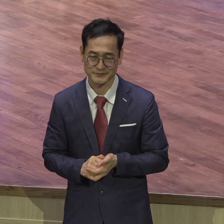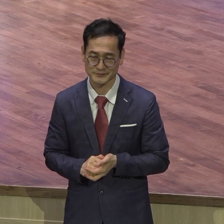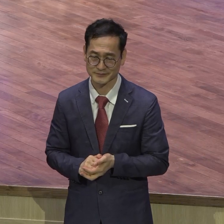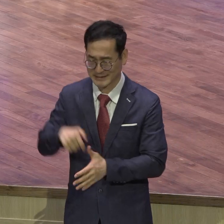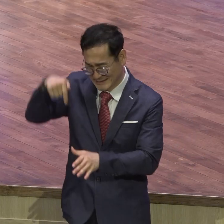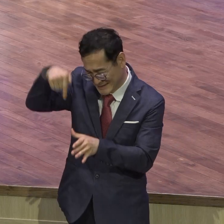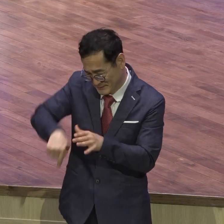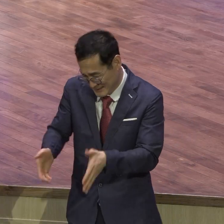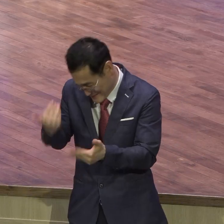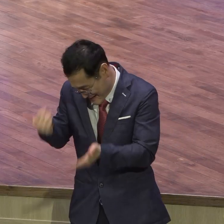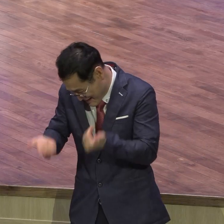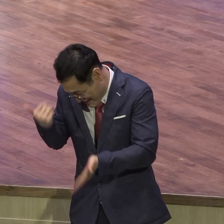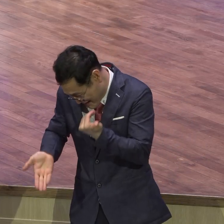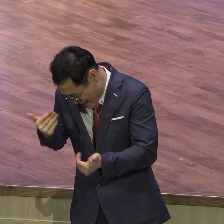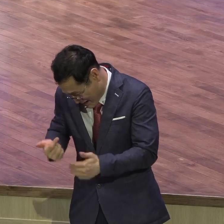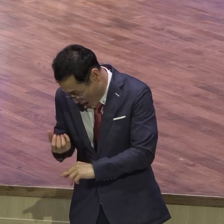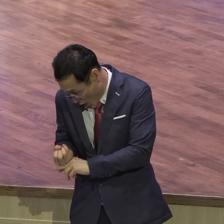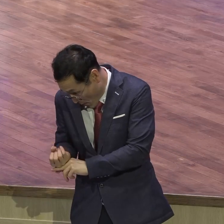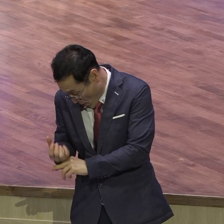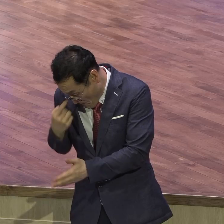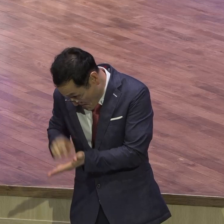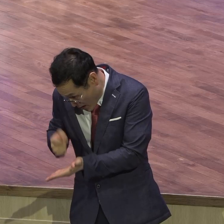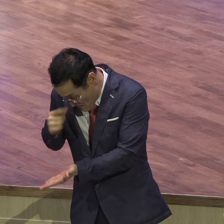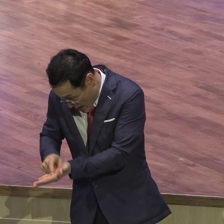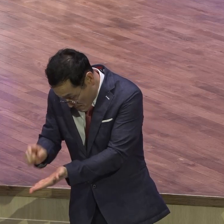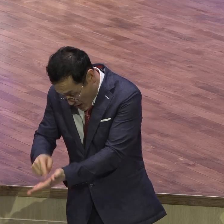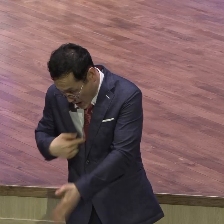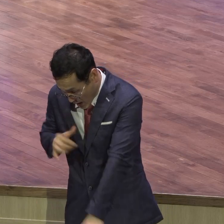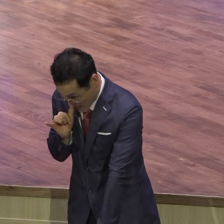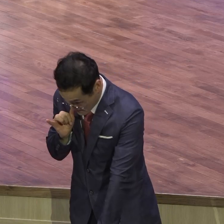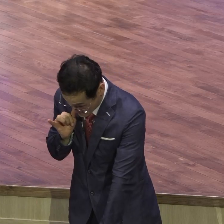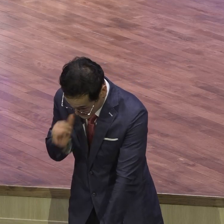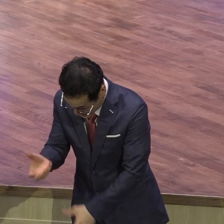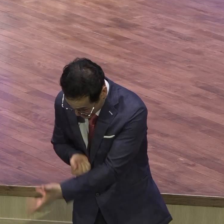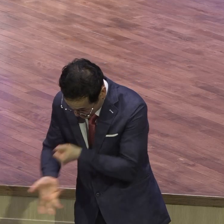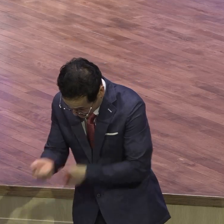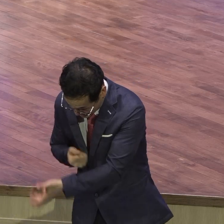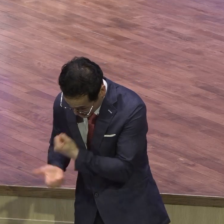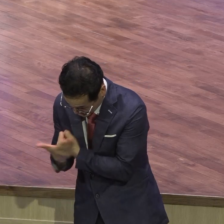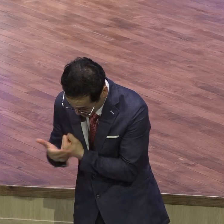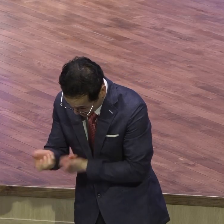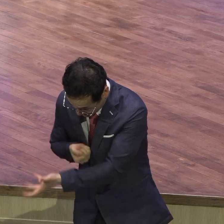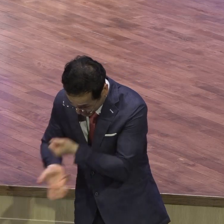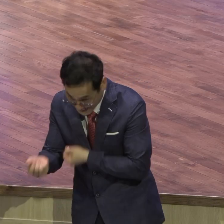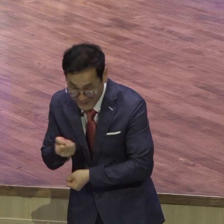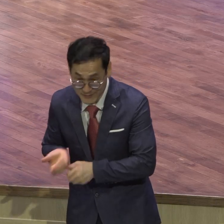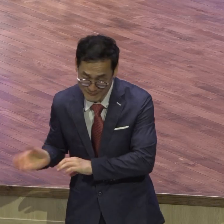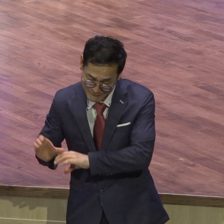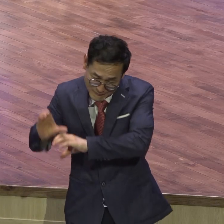엄청난 비밀 그것 좀 맛 좀 봐라 그 처음에 보라고 강조하지요 바울이